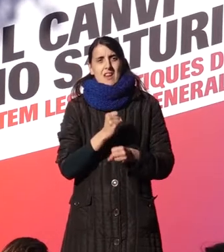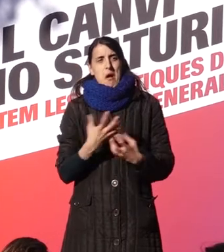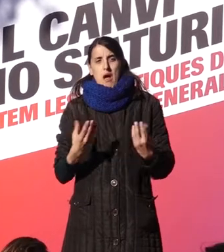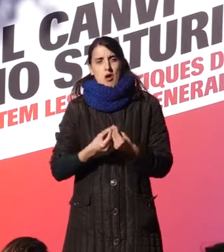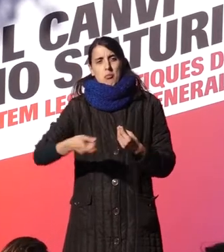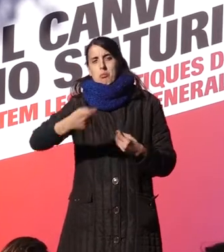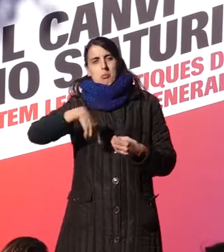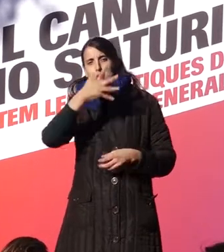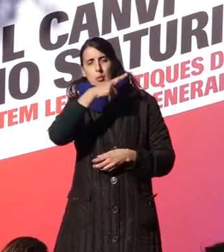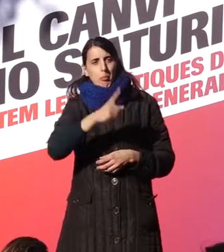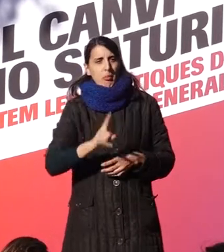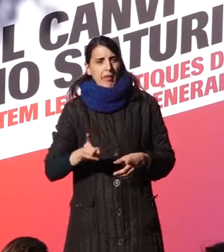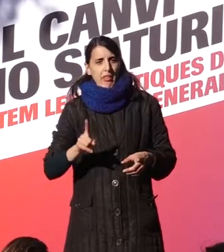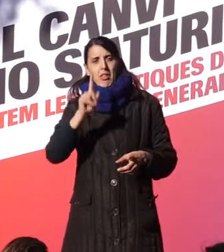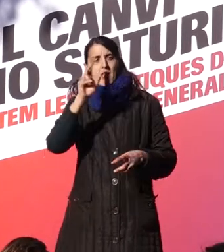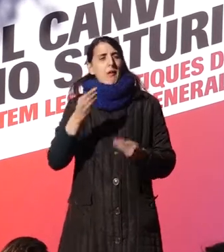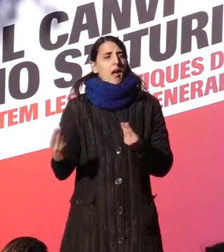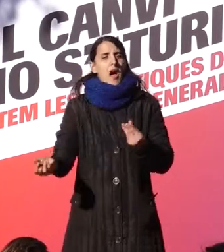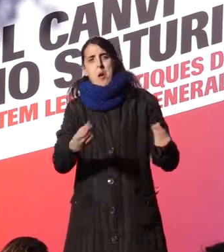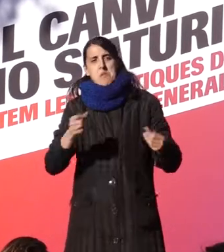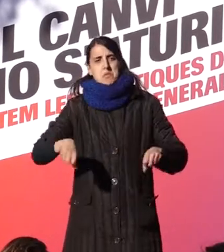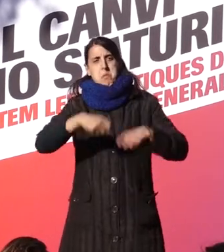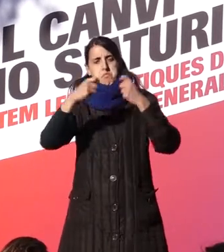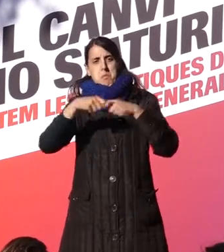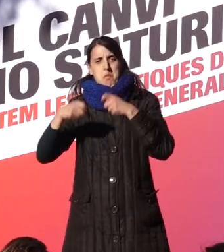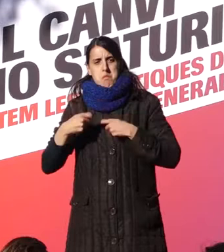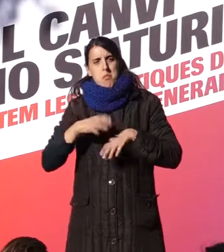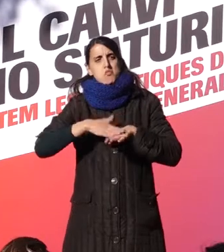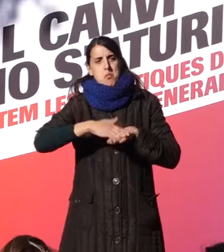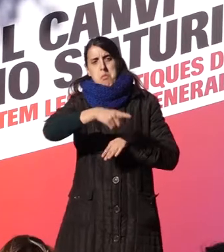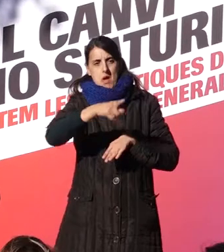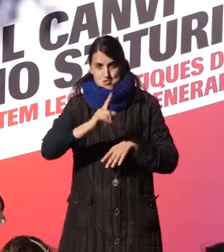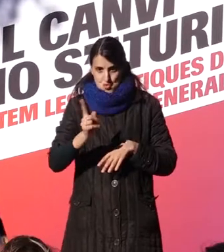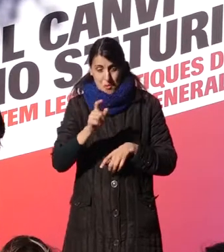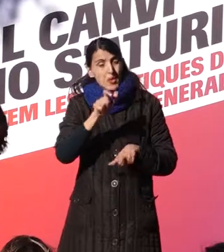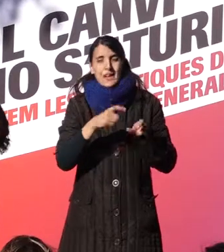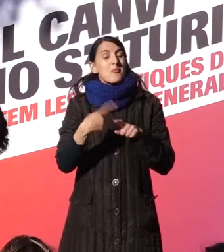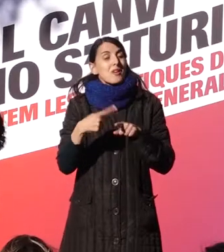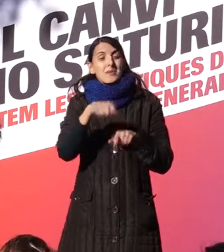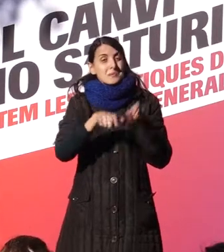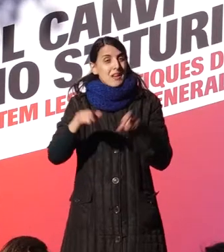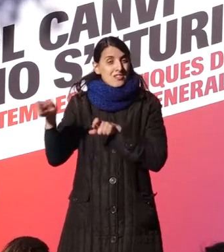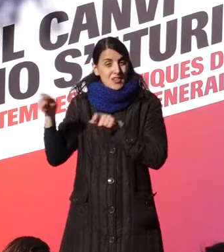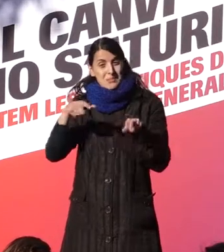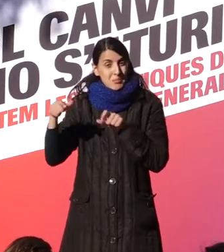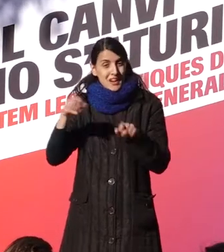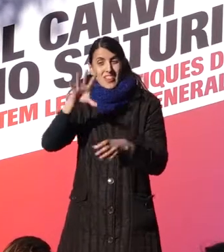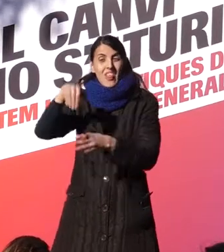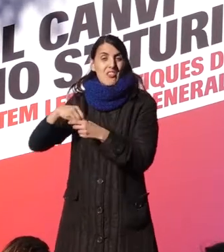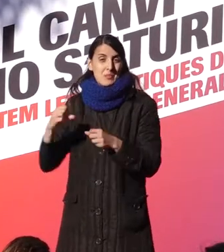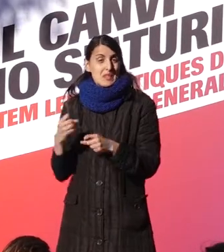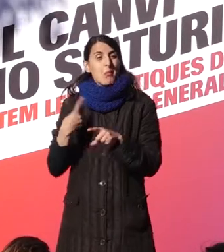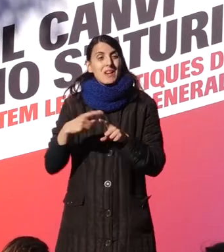que que marea de crisis para el ambiente porque en realidad esas personas no estaban en una prisión porque como no hay presos